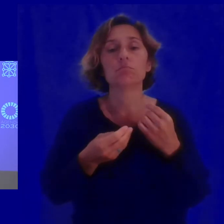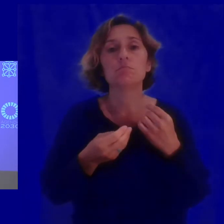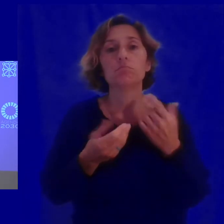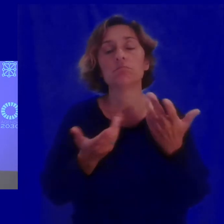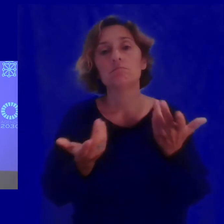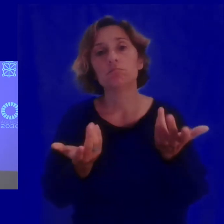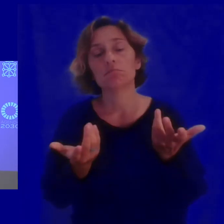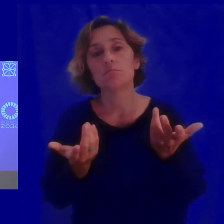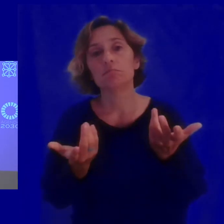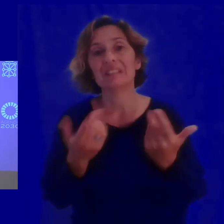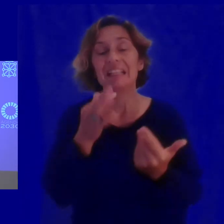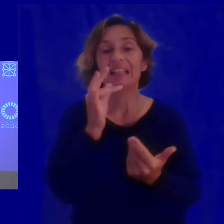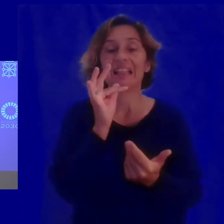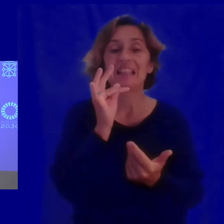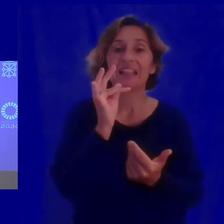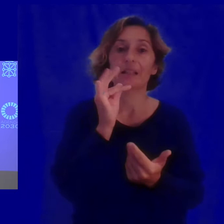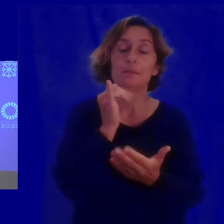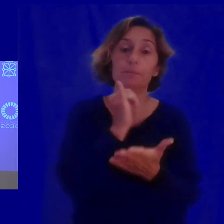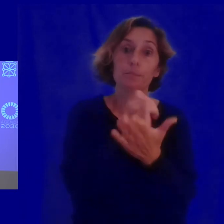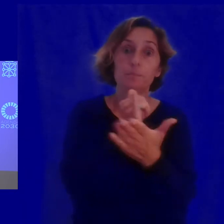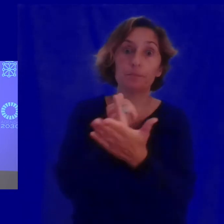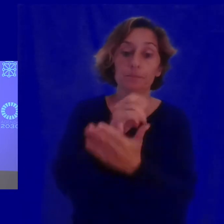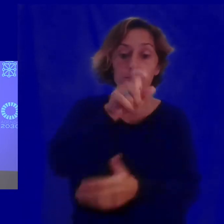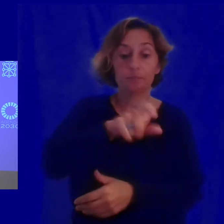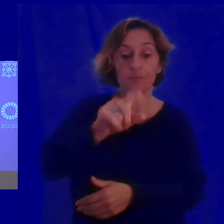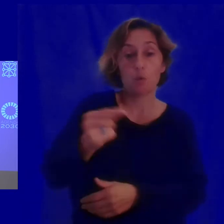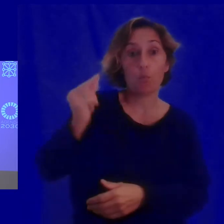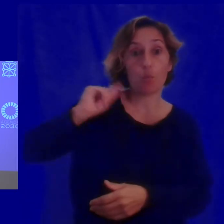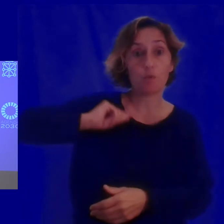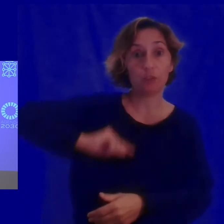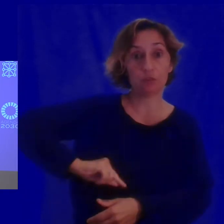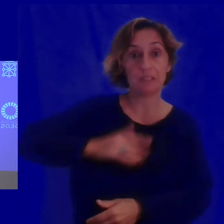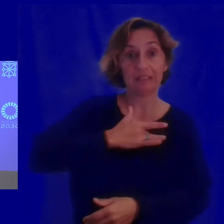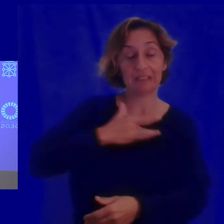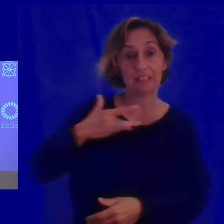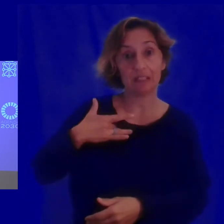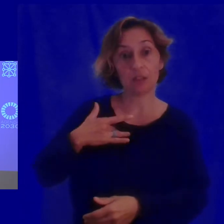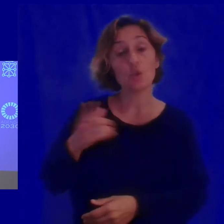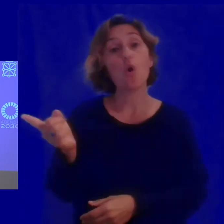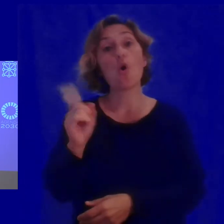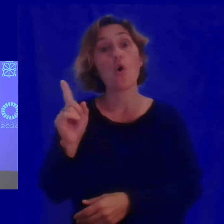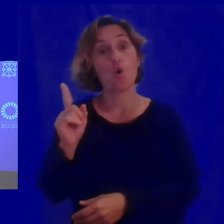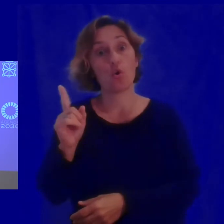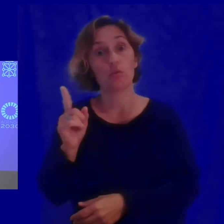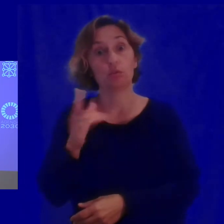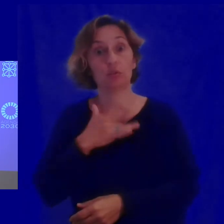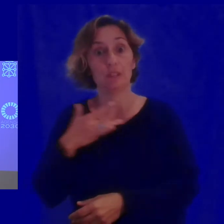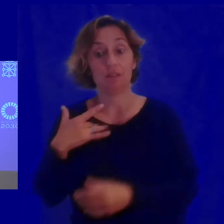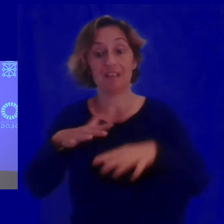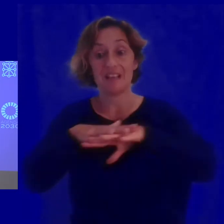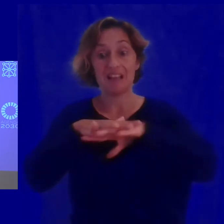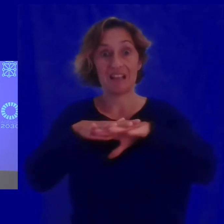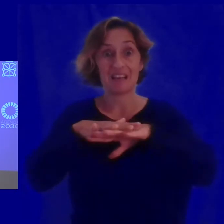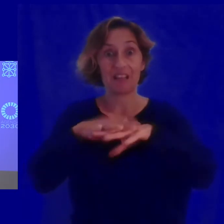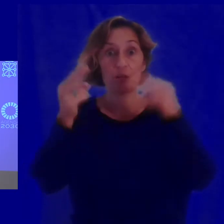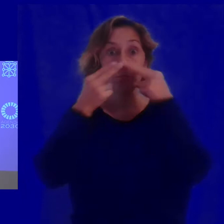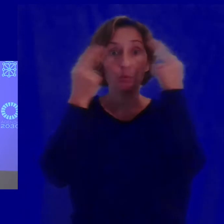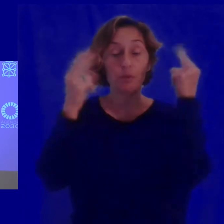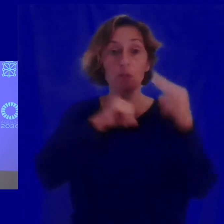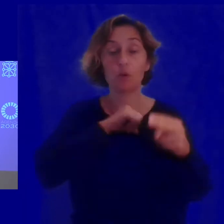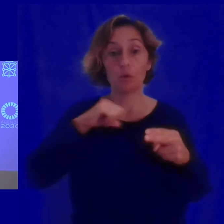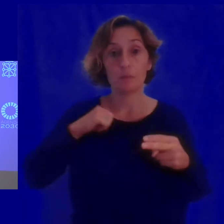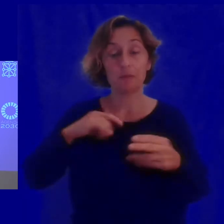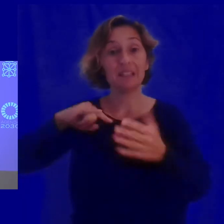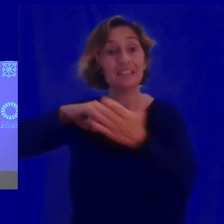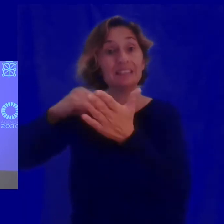de test serológicos a los profesionales, tanto sanitarios como no sanitarios, de la red pública y privada y del sistema